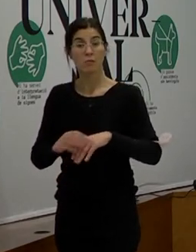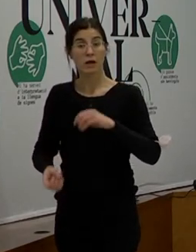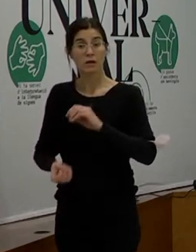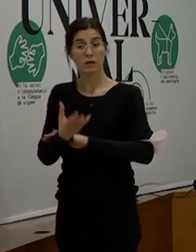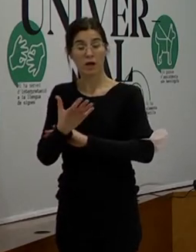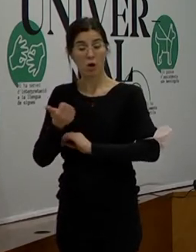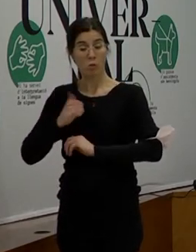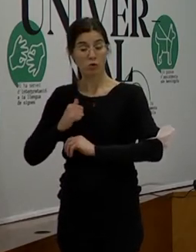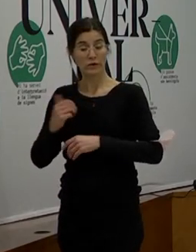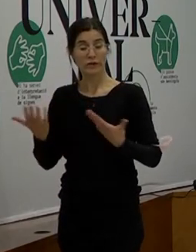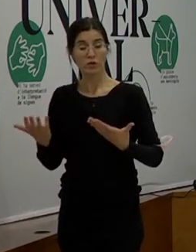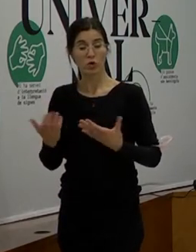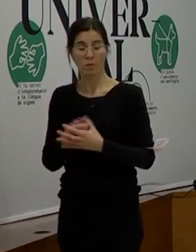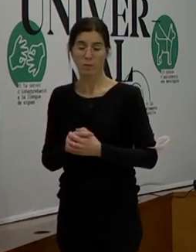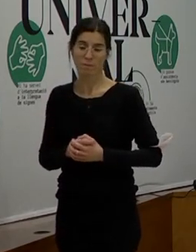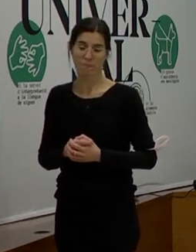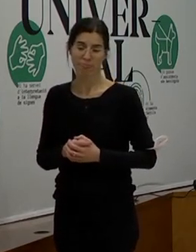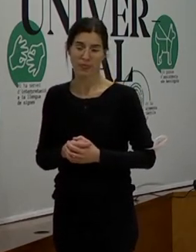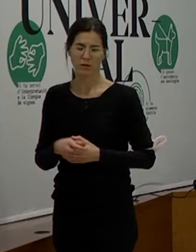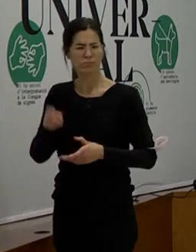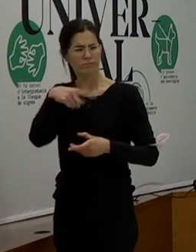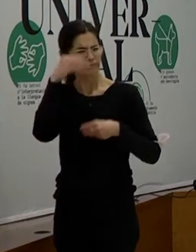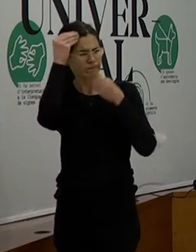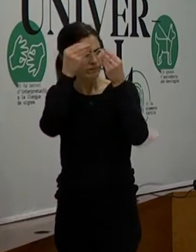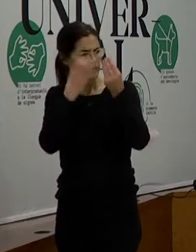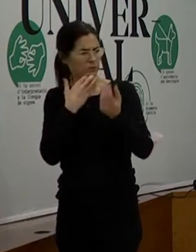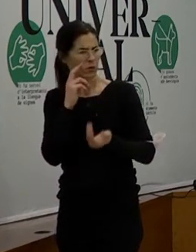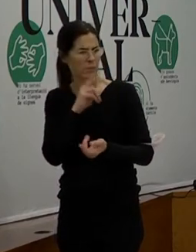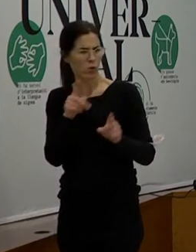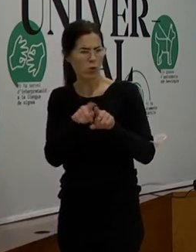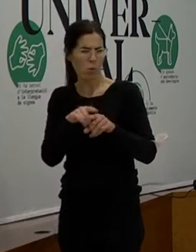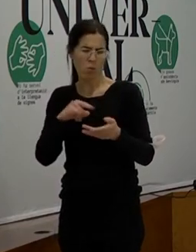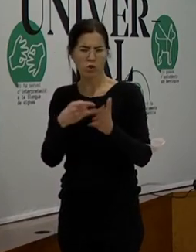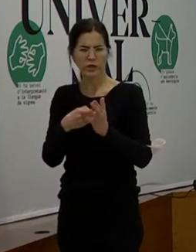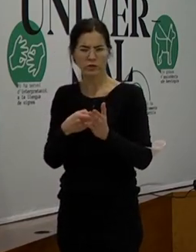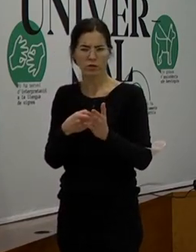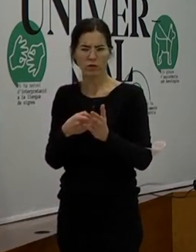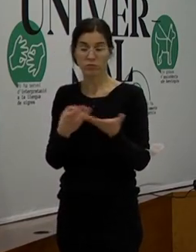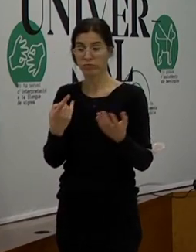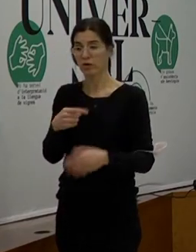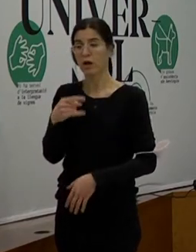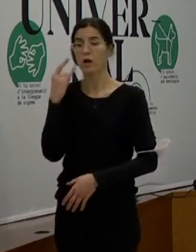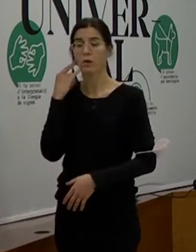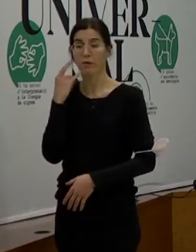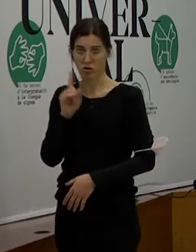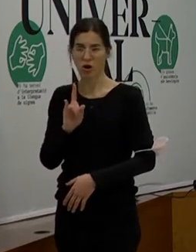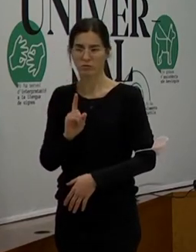oportunitats canviadors? Us pensareu, no? Perquè ho veieu una mica com un projecte de tenemos un baño.